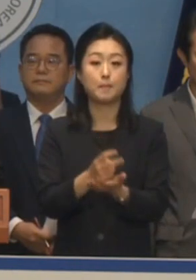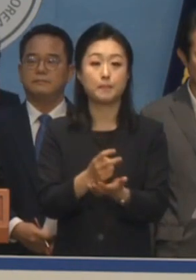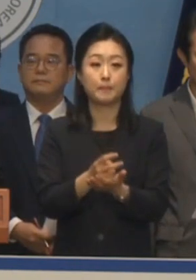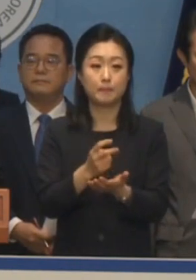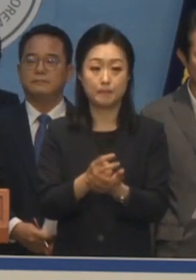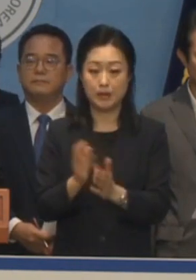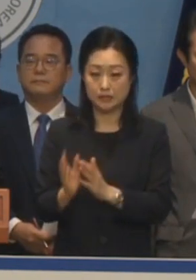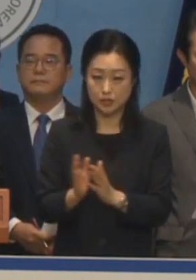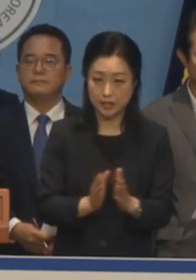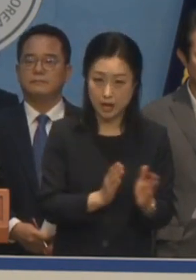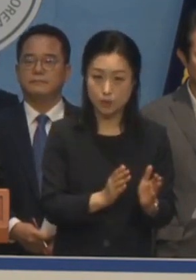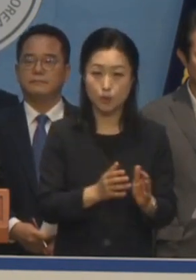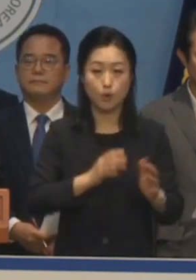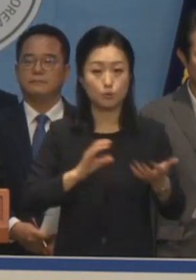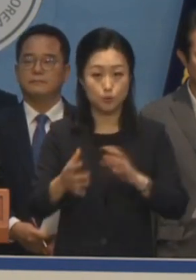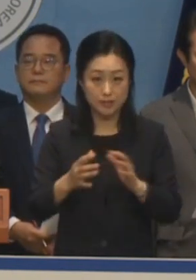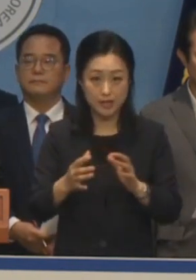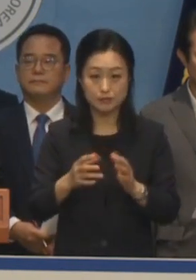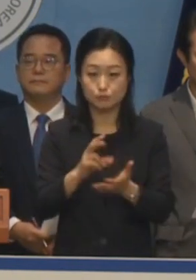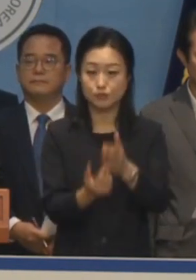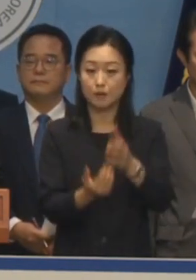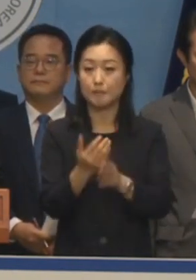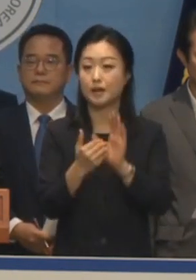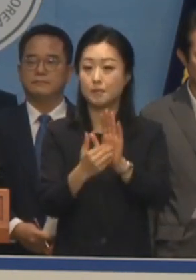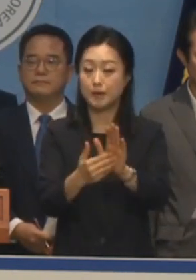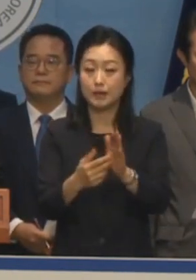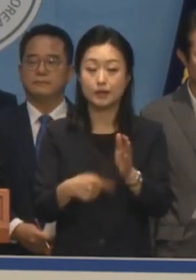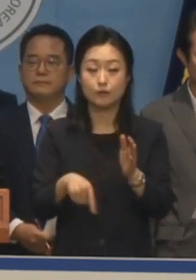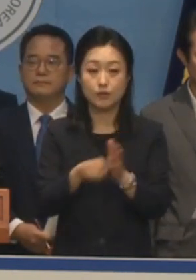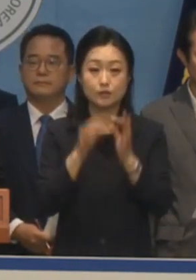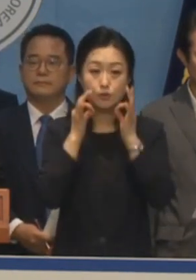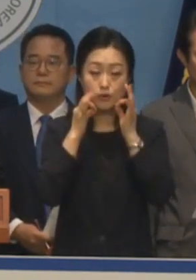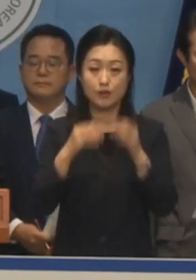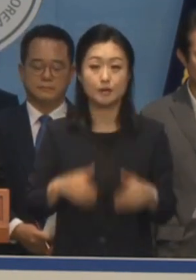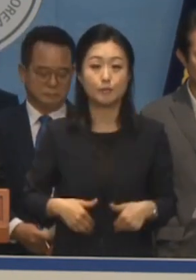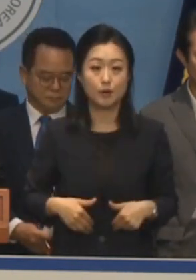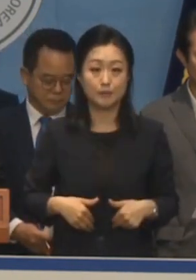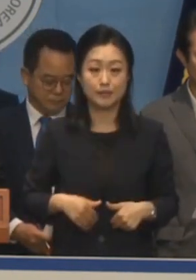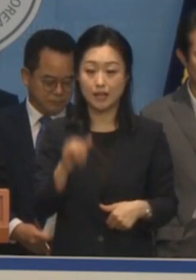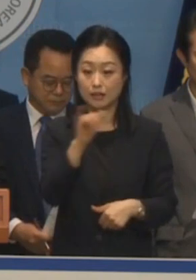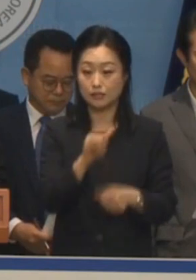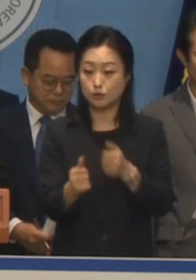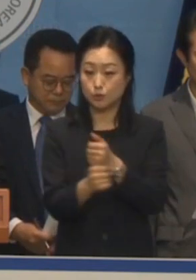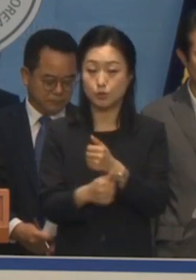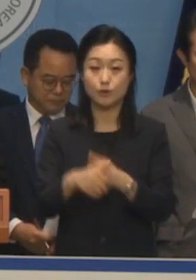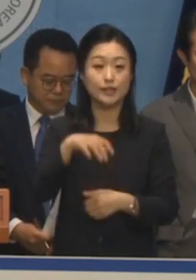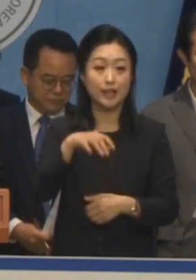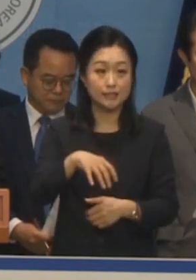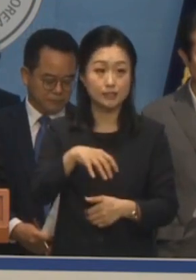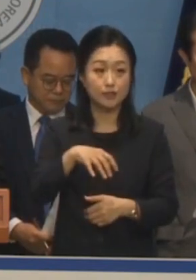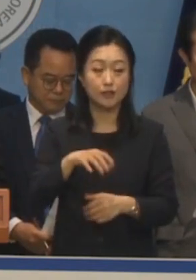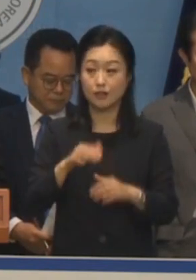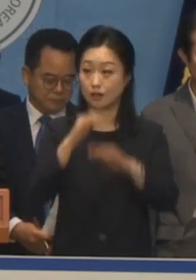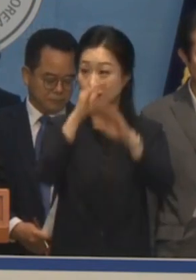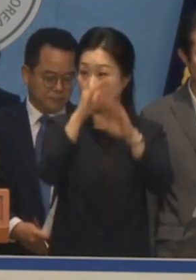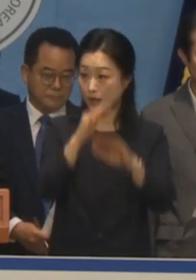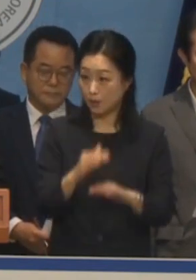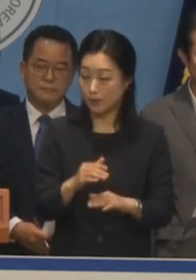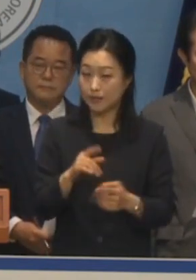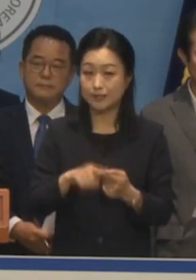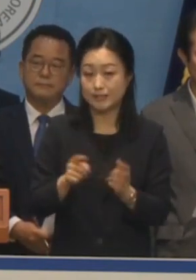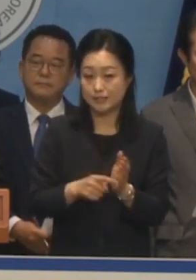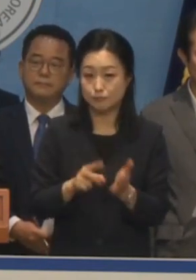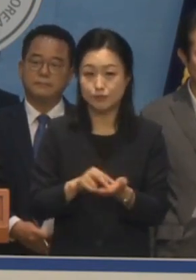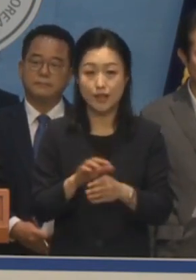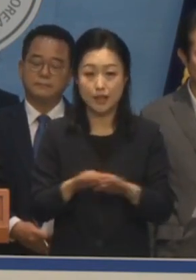법들을 정비하고 다시는 이런 사태가 발생하지 않도록 노력해야 할 것입니다. 저희 을지로위원회는 이런 과제를